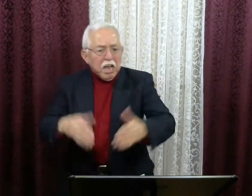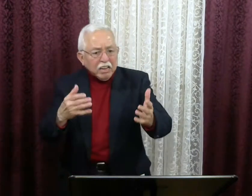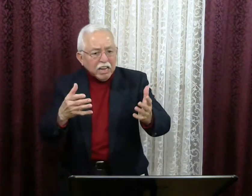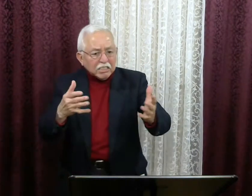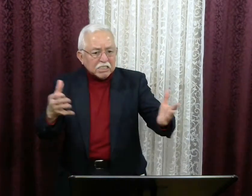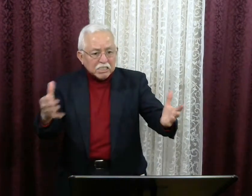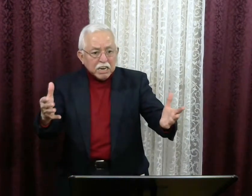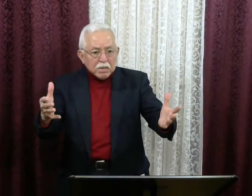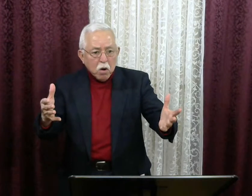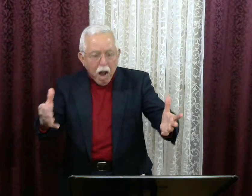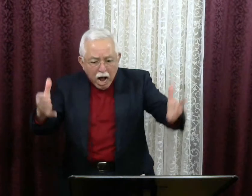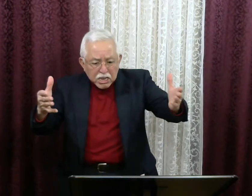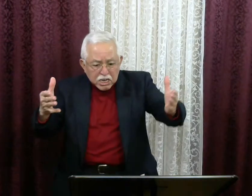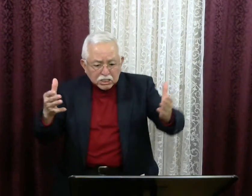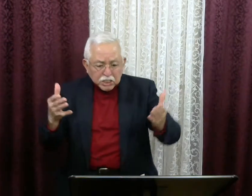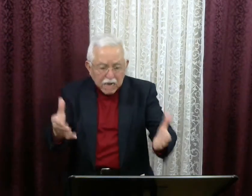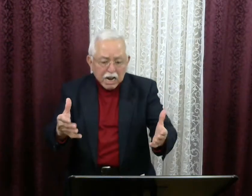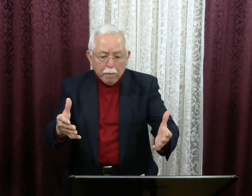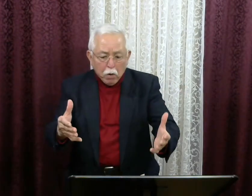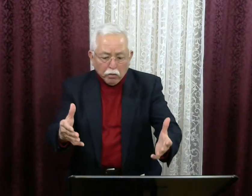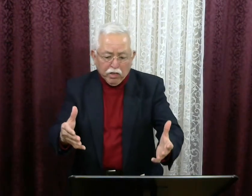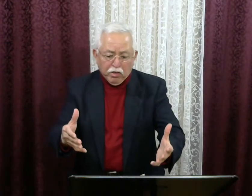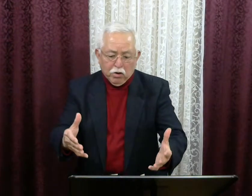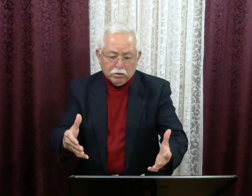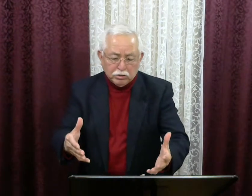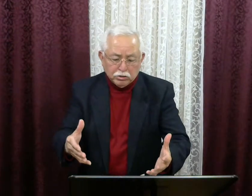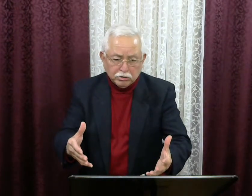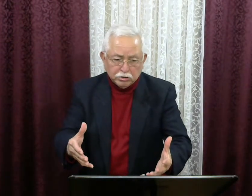del desánimo. Ahí llega el amor de Dios.